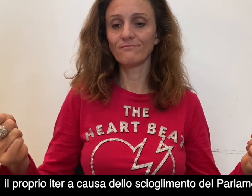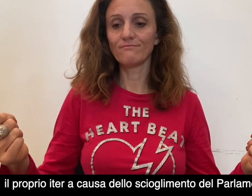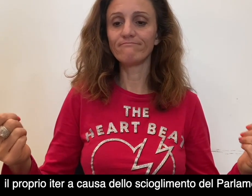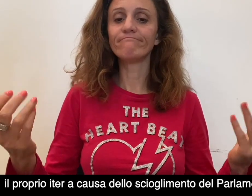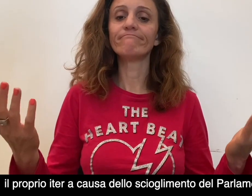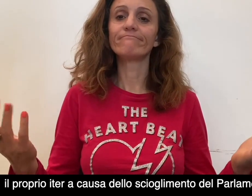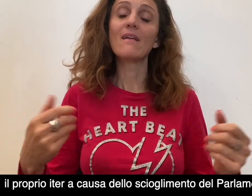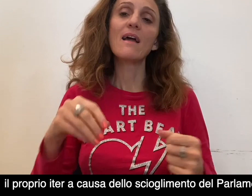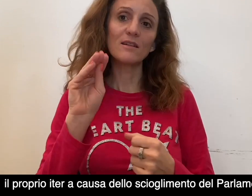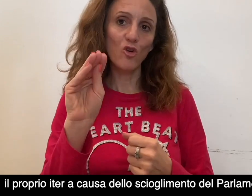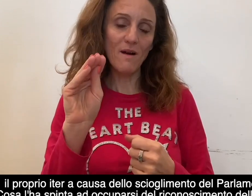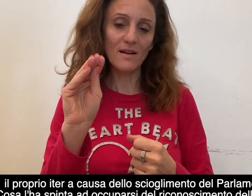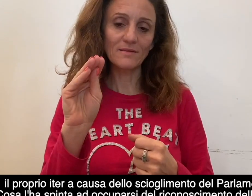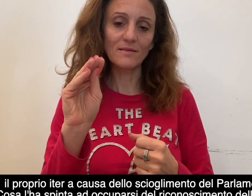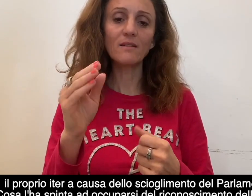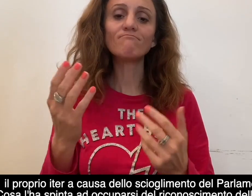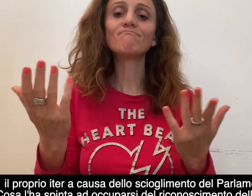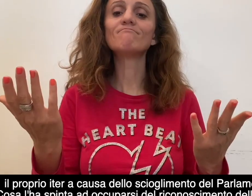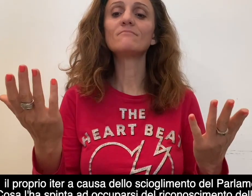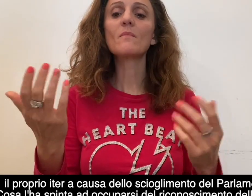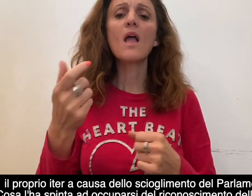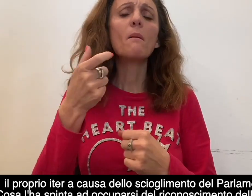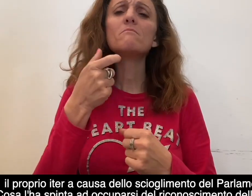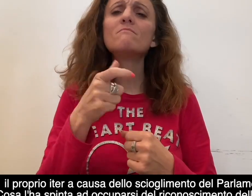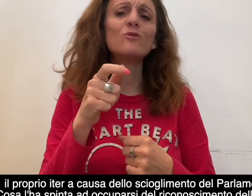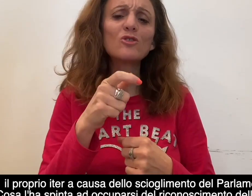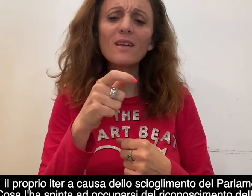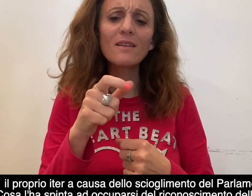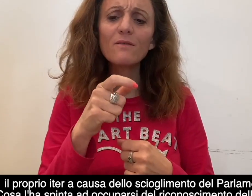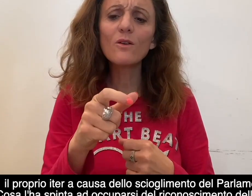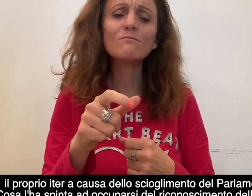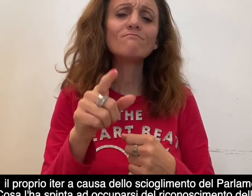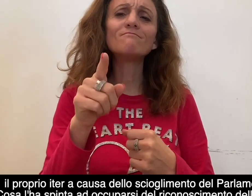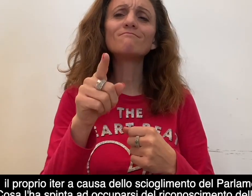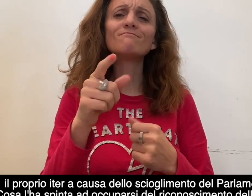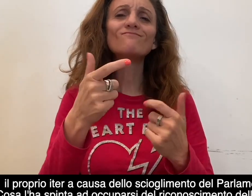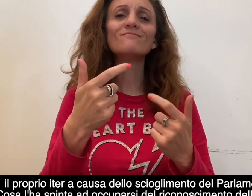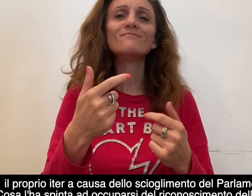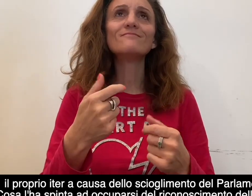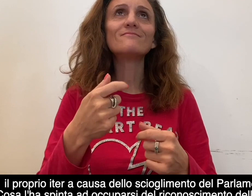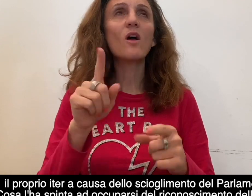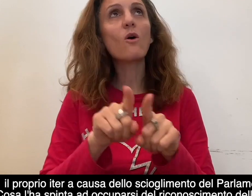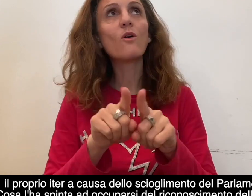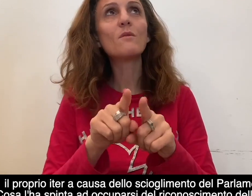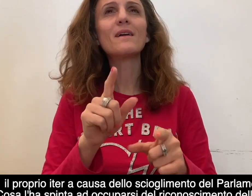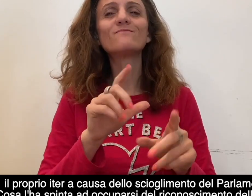causa dello scioglimento del parlamento noi vorremmo domandarle che cosa l'ha spinta ad